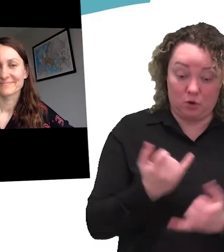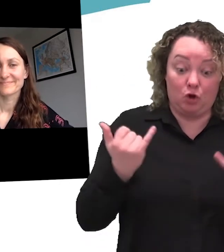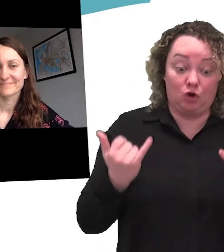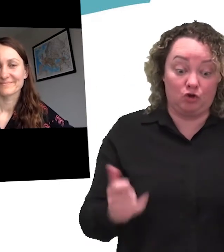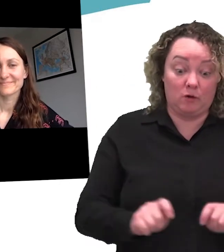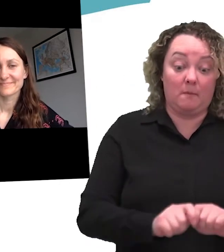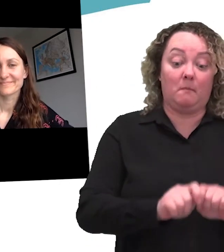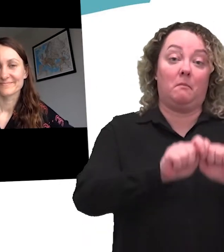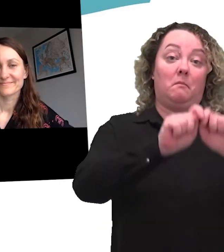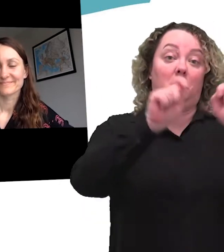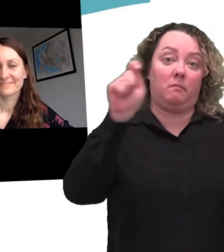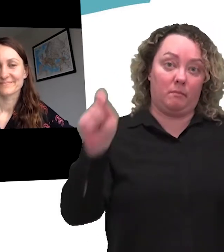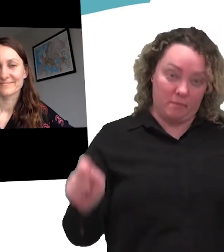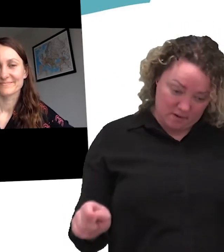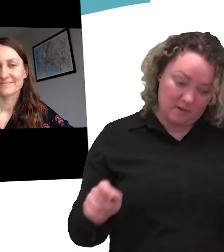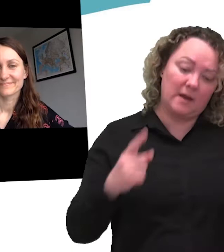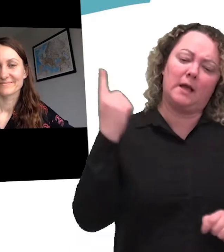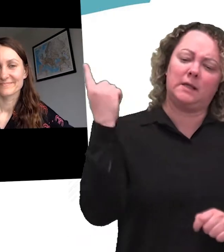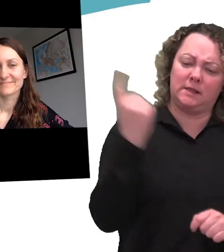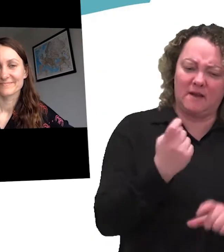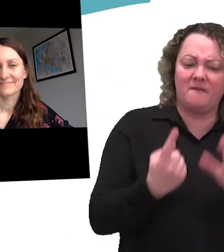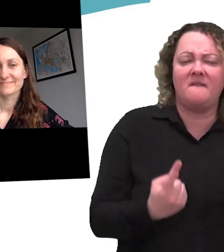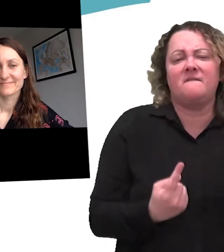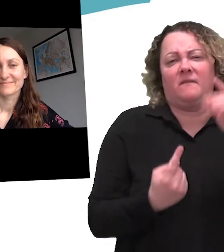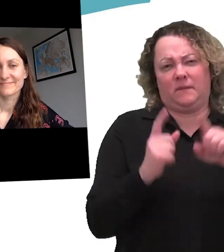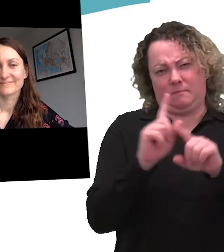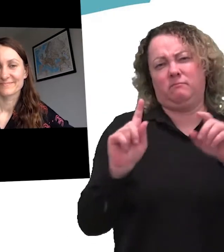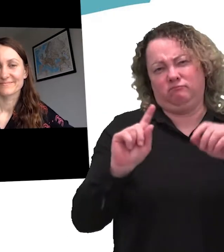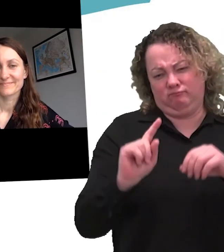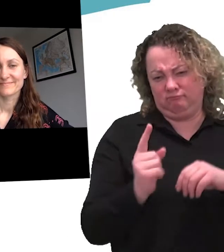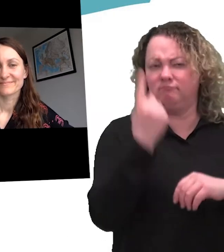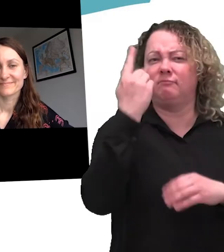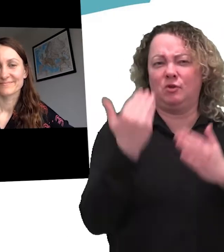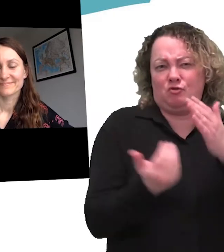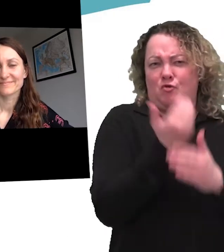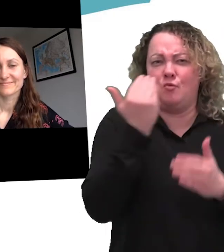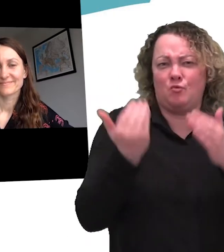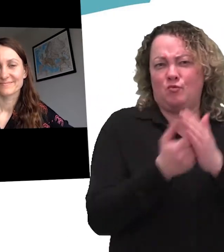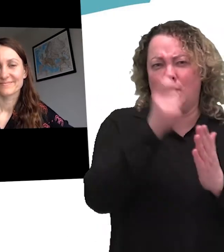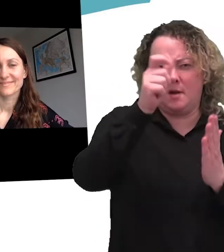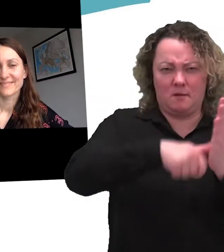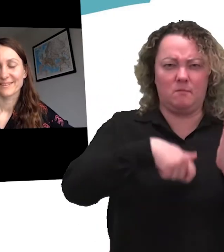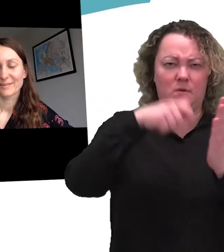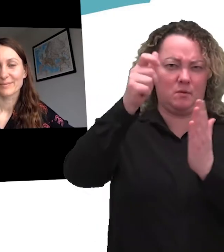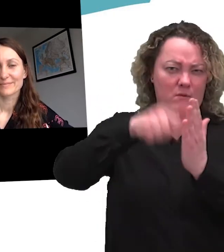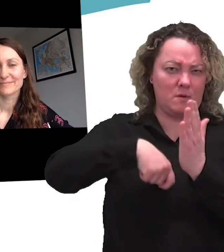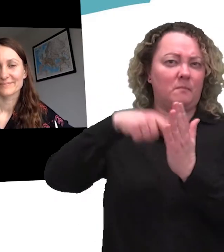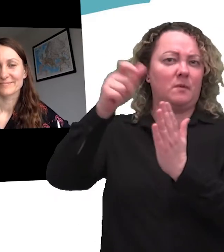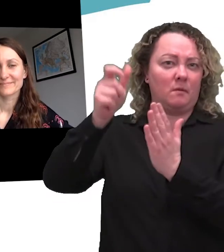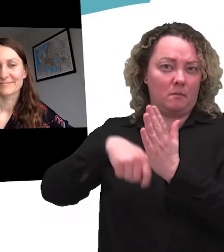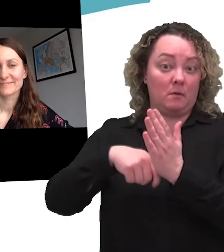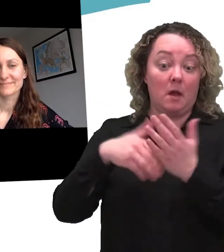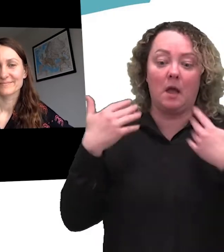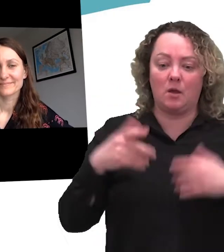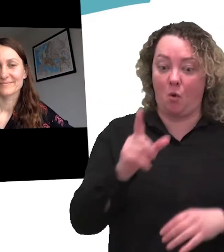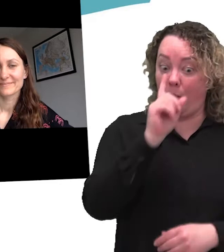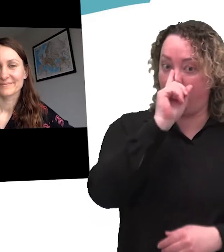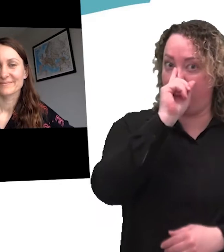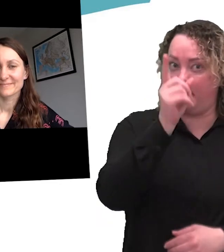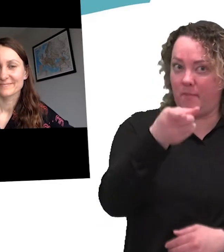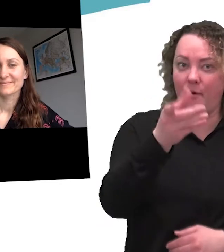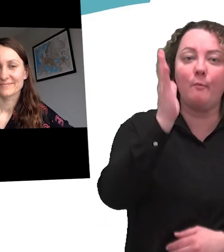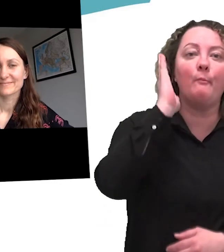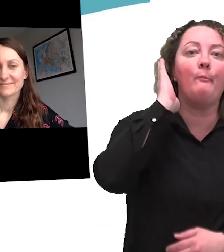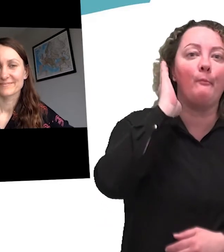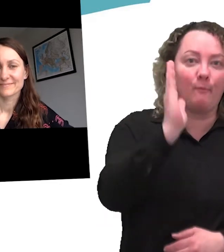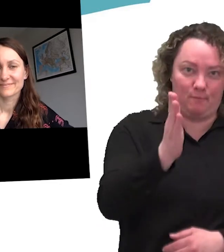per savaitę, mes jau per metus busim išbandę 52 receptus. Taip. Jeigu mums patiks